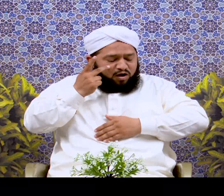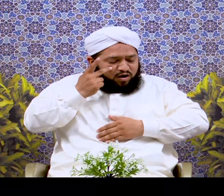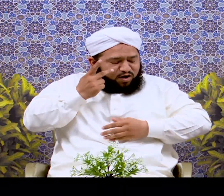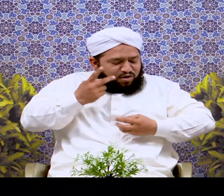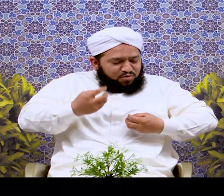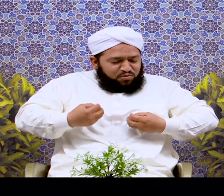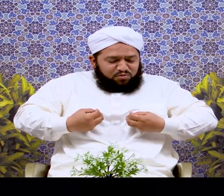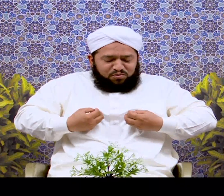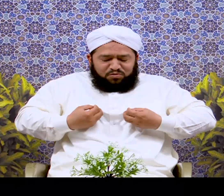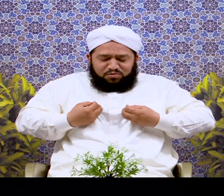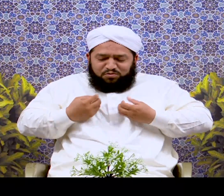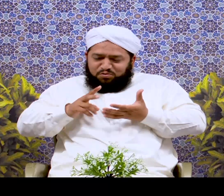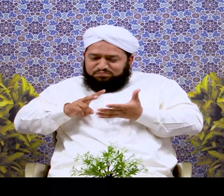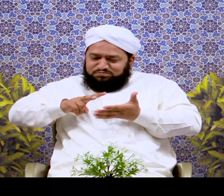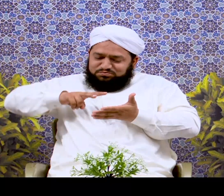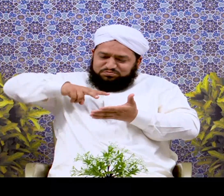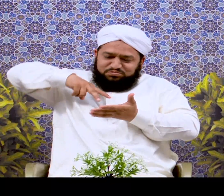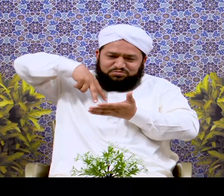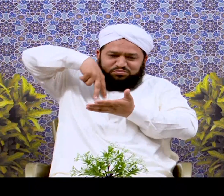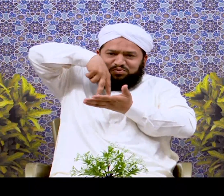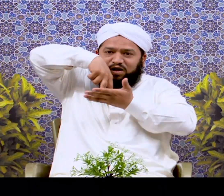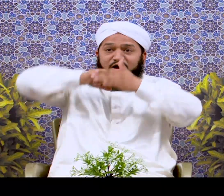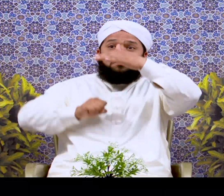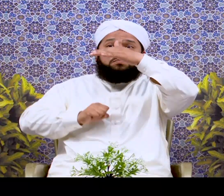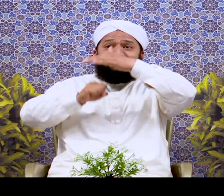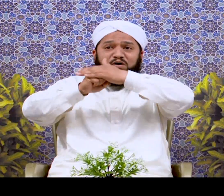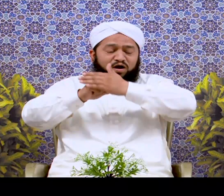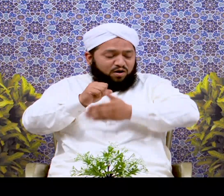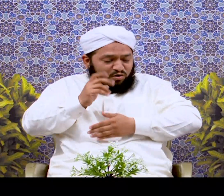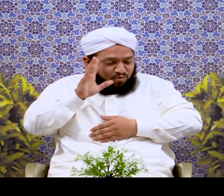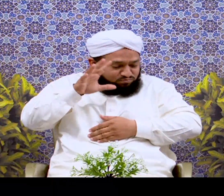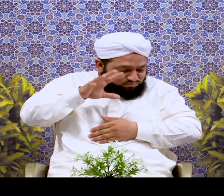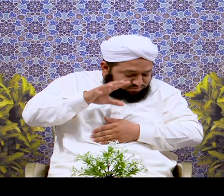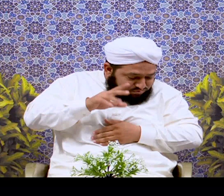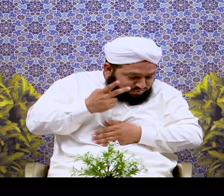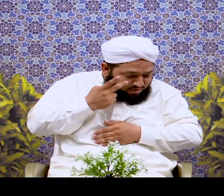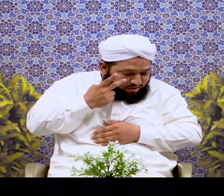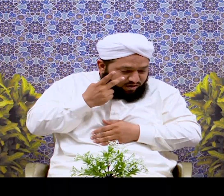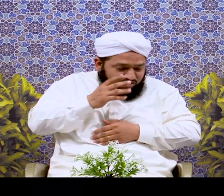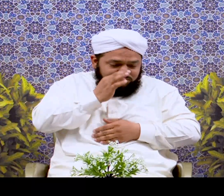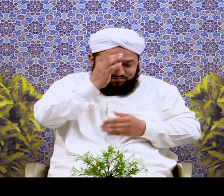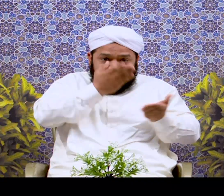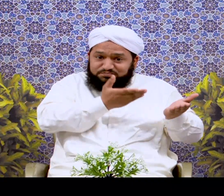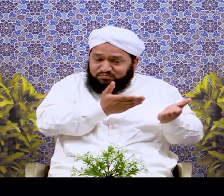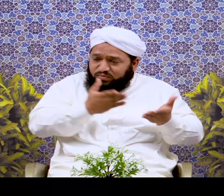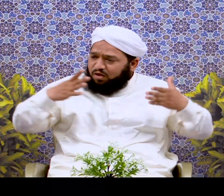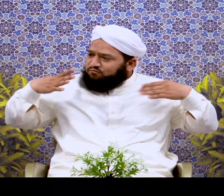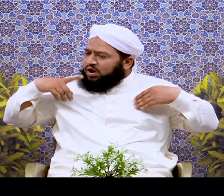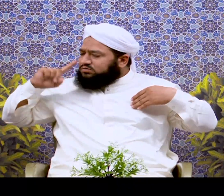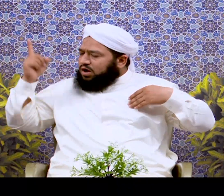جگہ سے اٹھ کھڑا ہوا، عرش معلیٰ استقبال کے لیے جھک گیا اور فرشتے شکر کے سجدے میں گر گئے۔